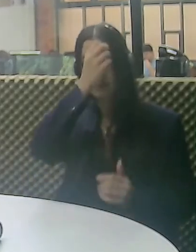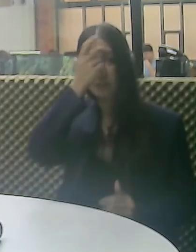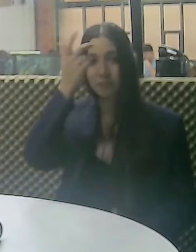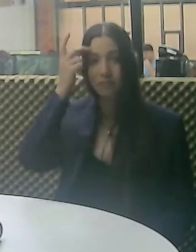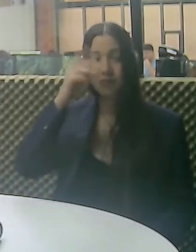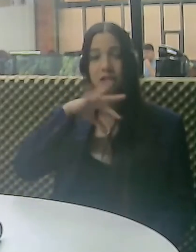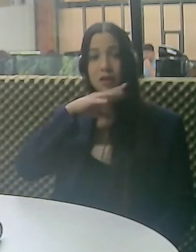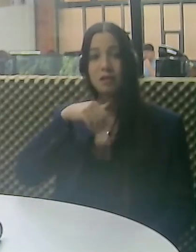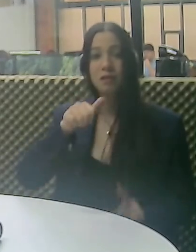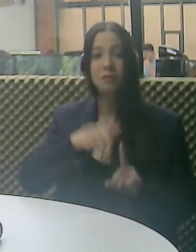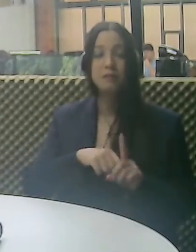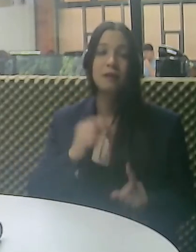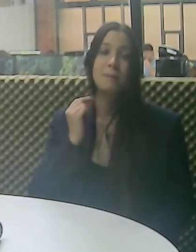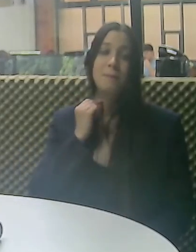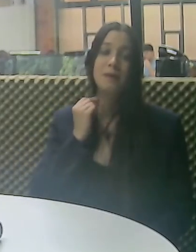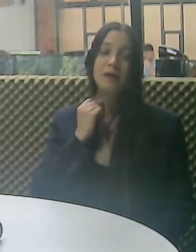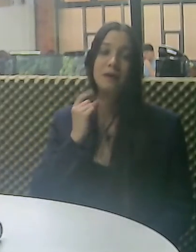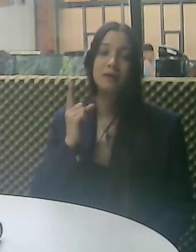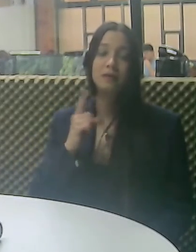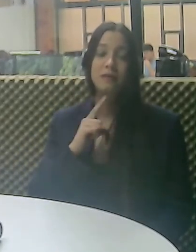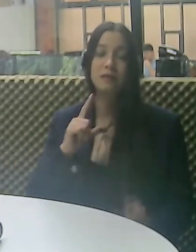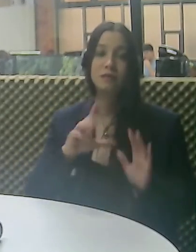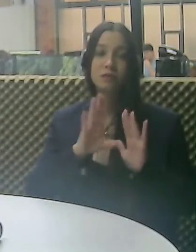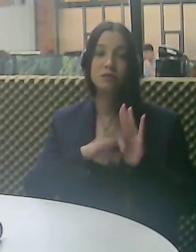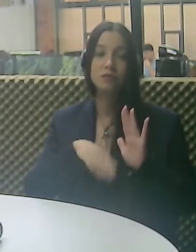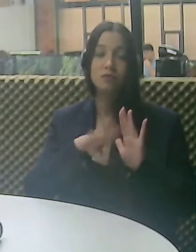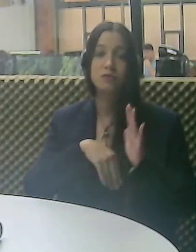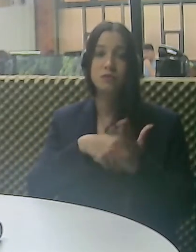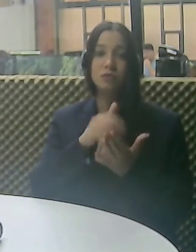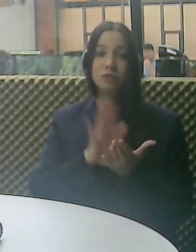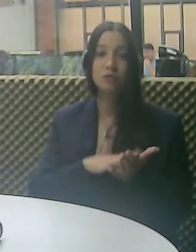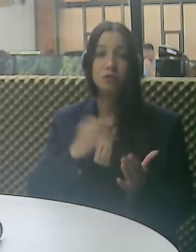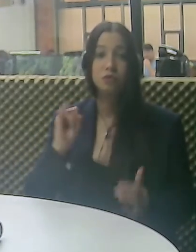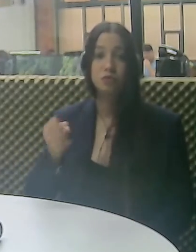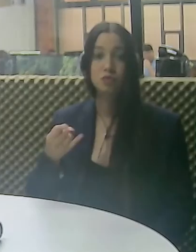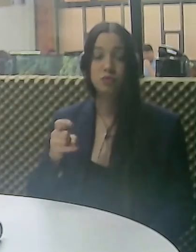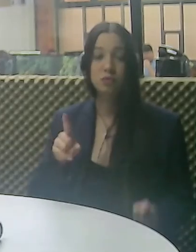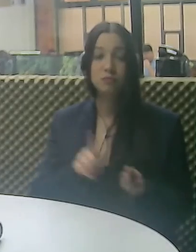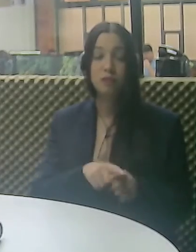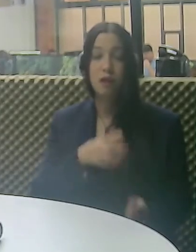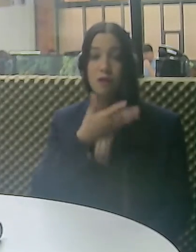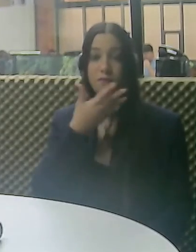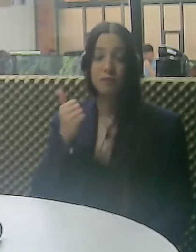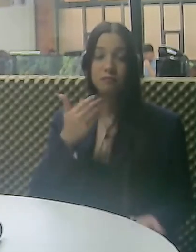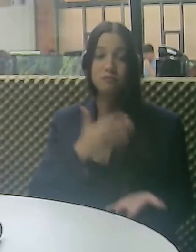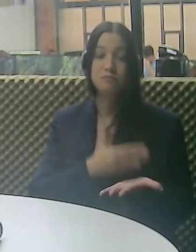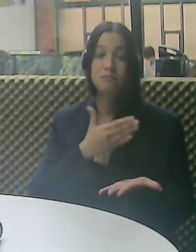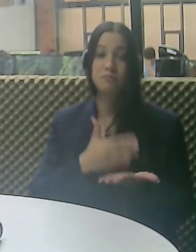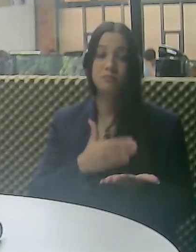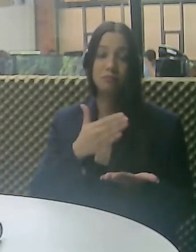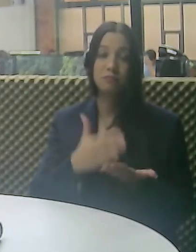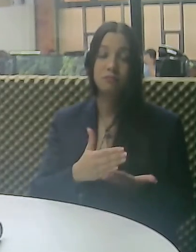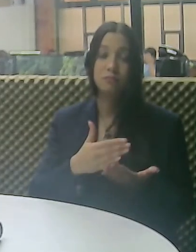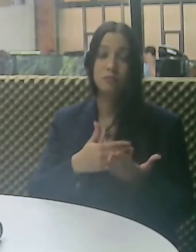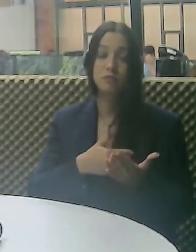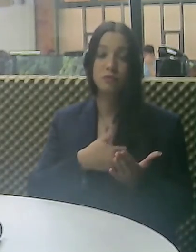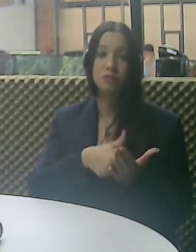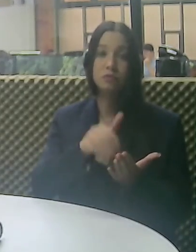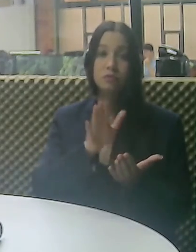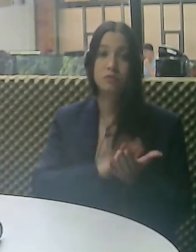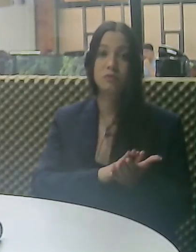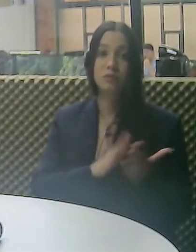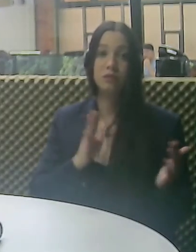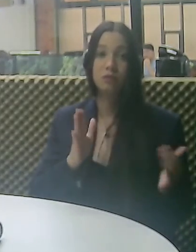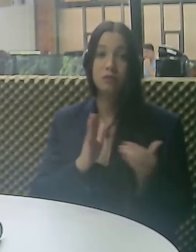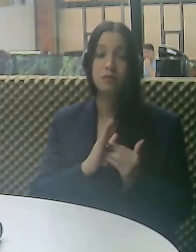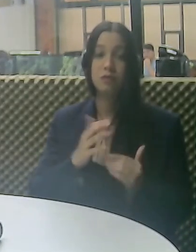Leão no último mês de maio, concede descontos sobre multas e juros, além de facilitar o parcelamento das dívidas. O prazo de adesão termina